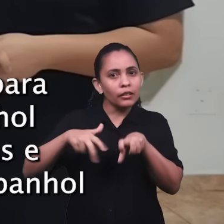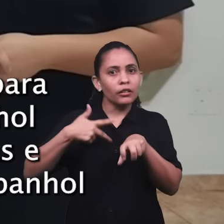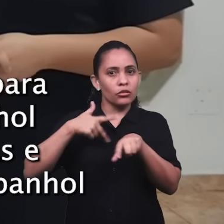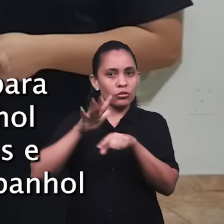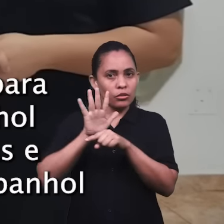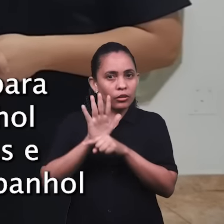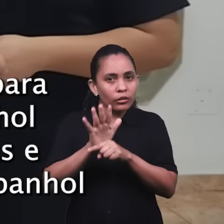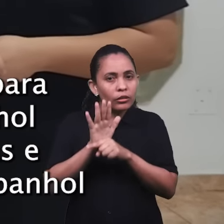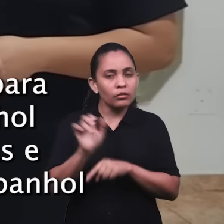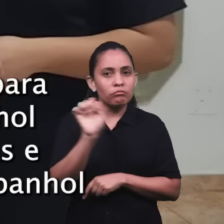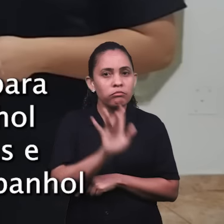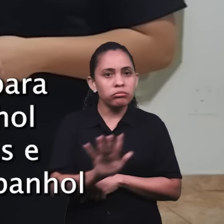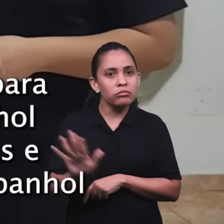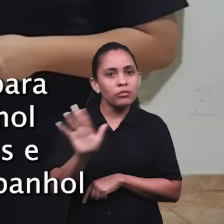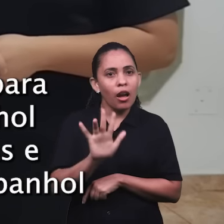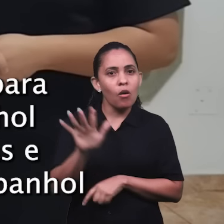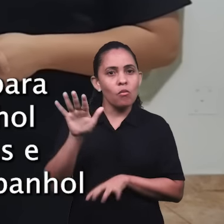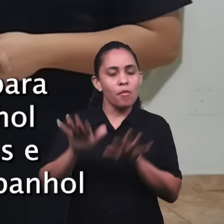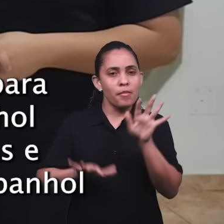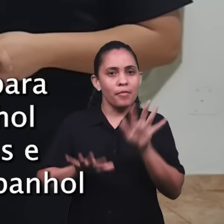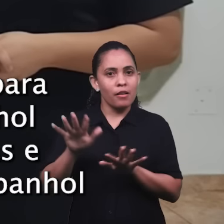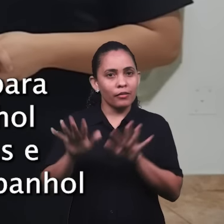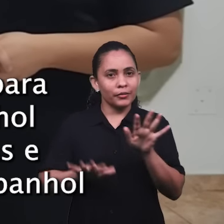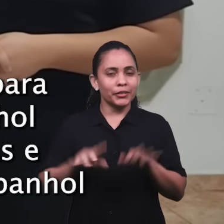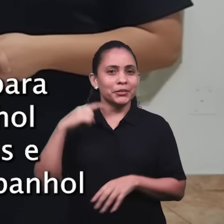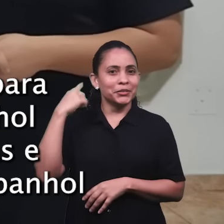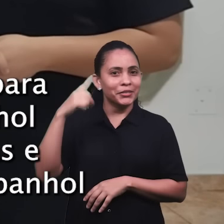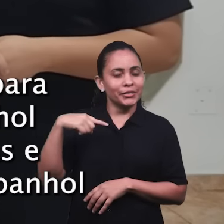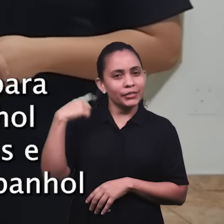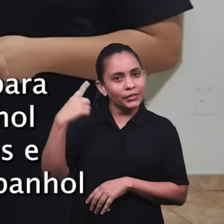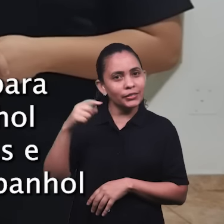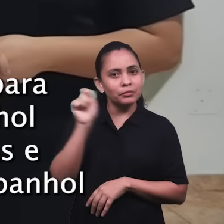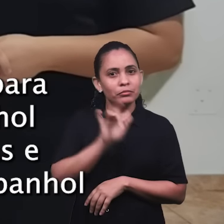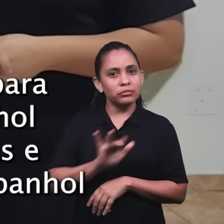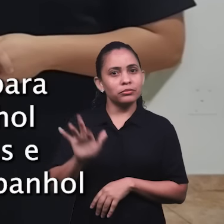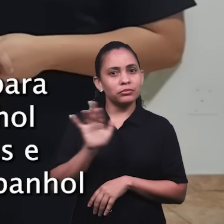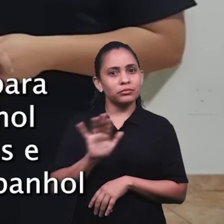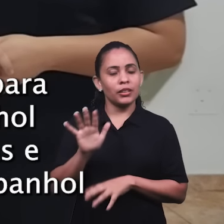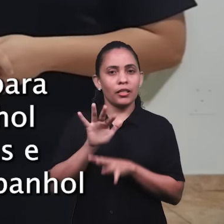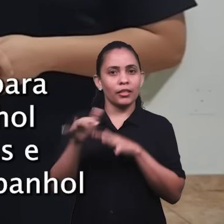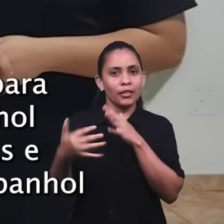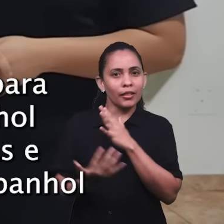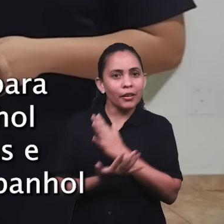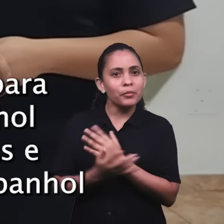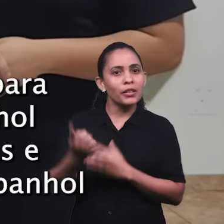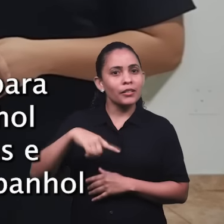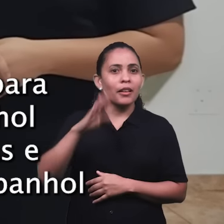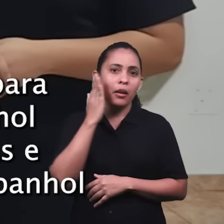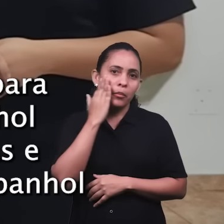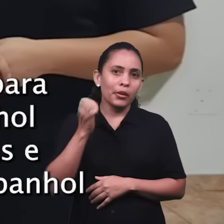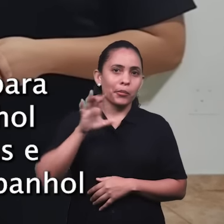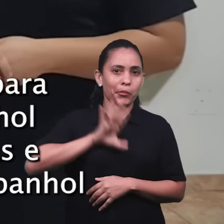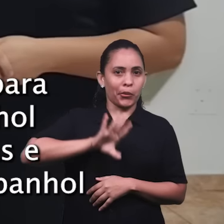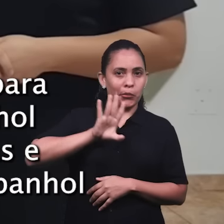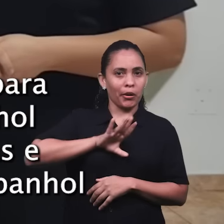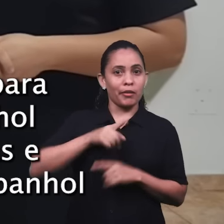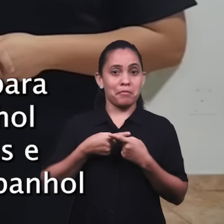me llamaron para que yo me siente adelante para poder ayudarlas con el deletreo de palabras. Como ellas saben